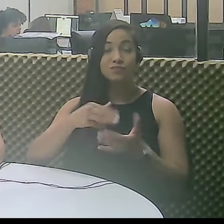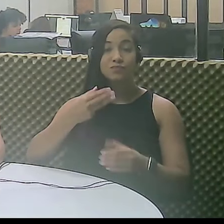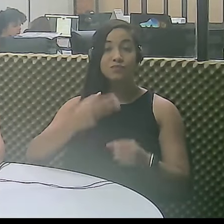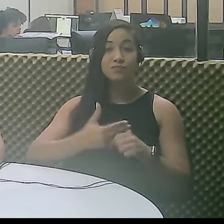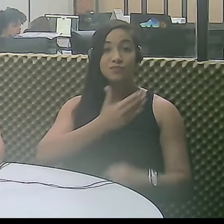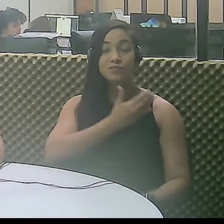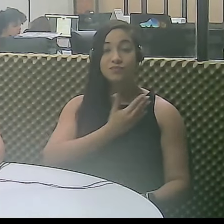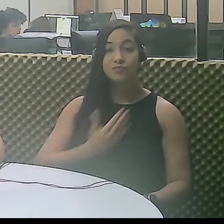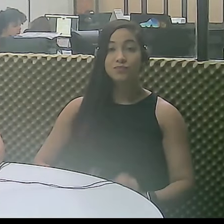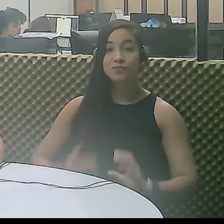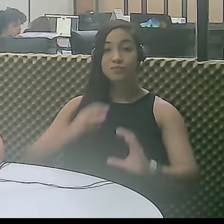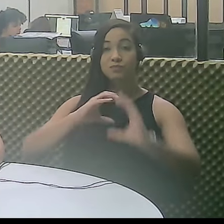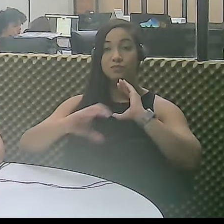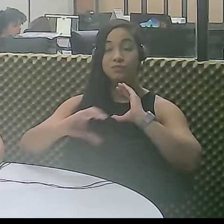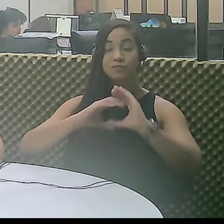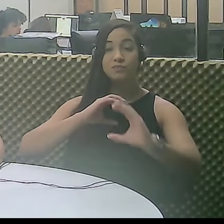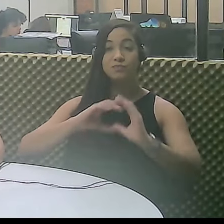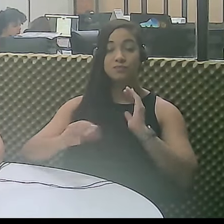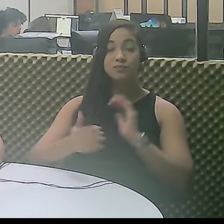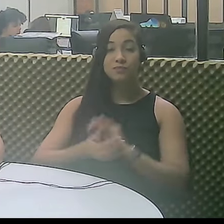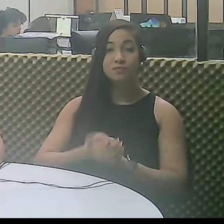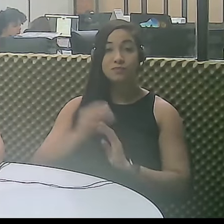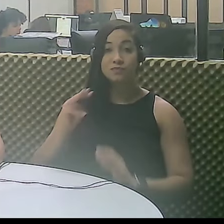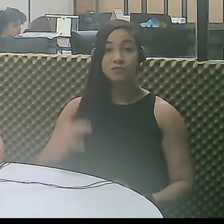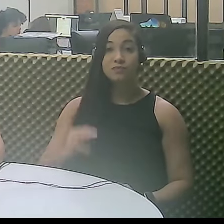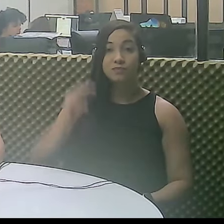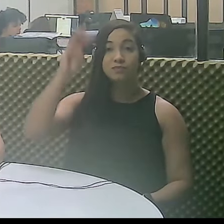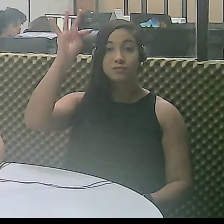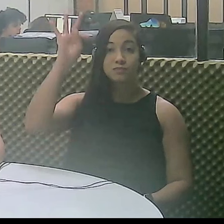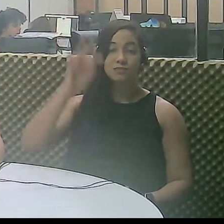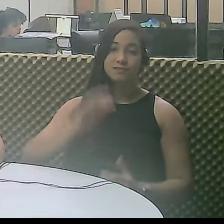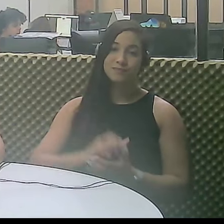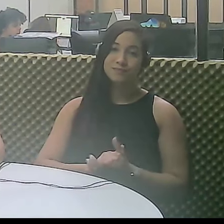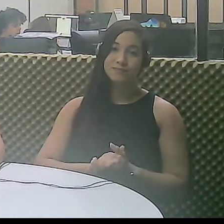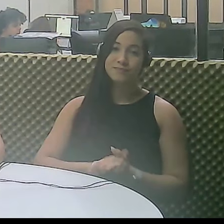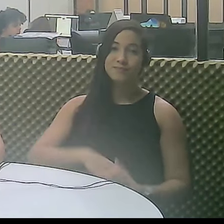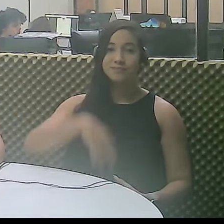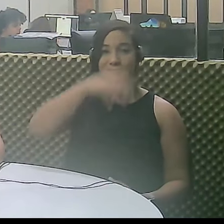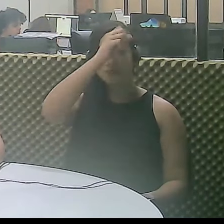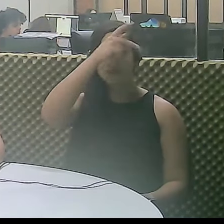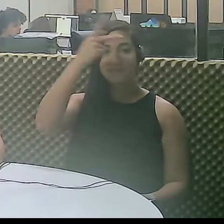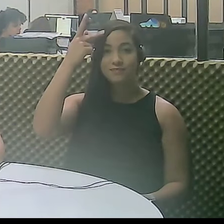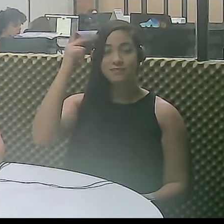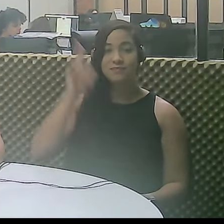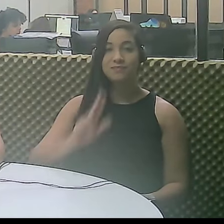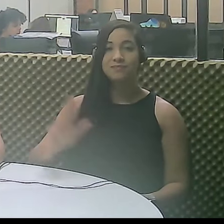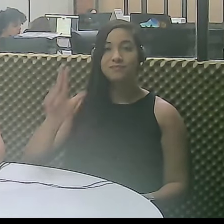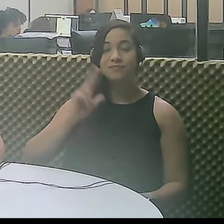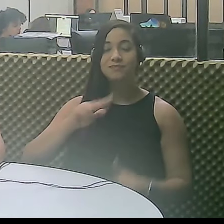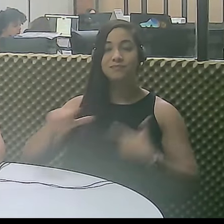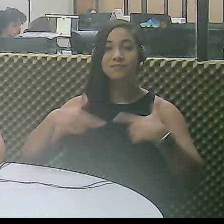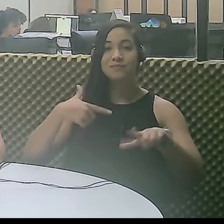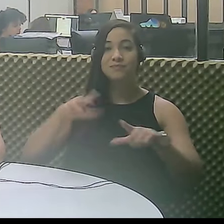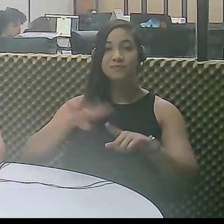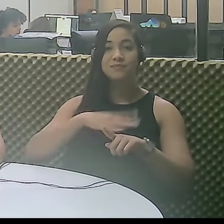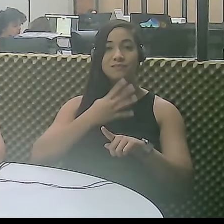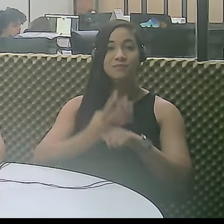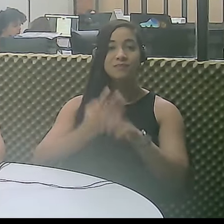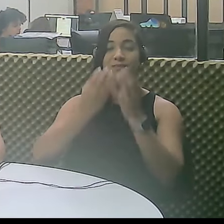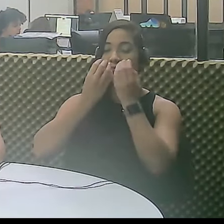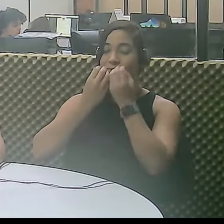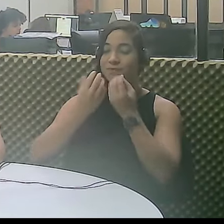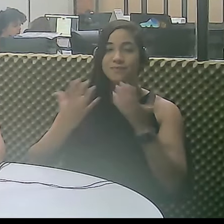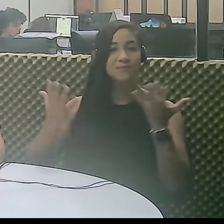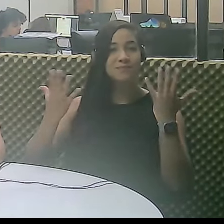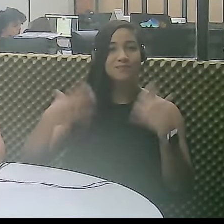Silva. Secretário Municipal de Governo e Comunicação, Marco Túlio de Castro Kalimann. Prefeitura de Uberlândia.